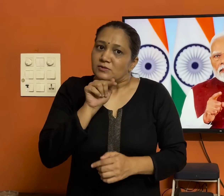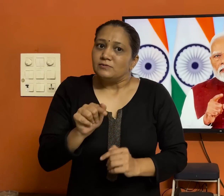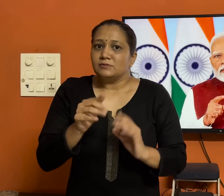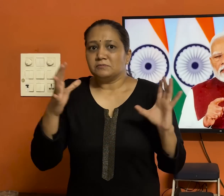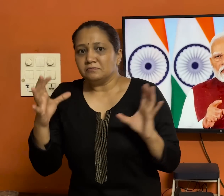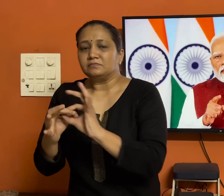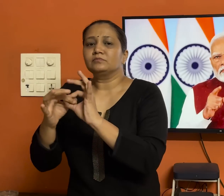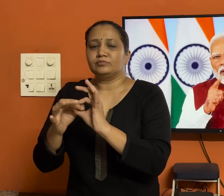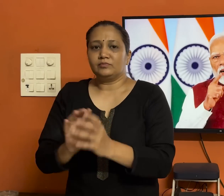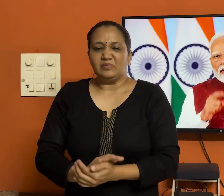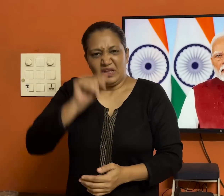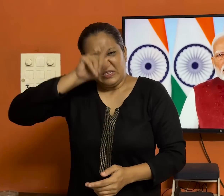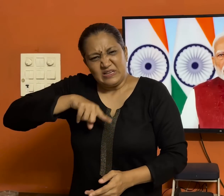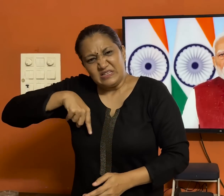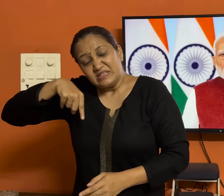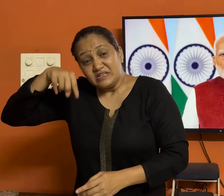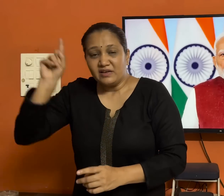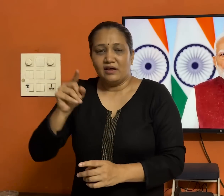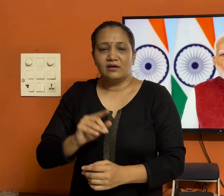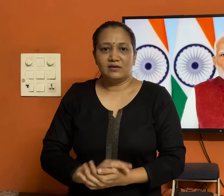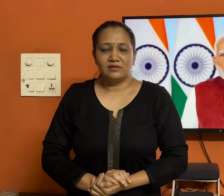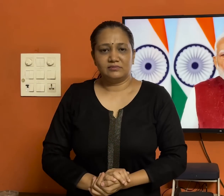इसलिए भारत ने